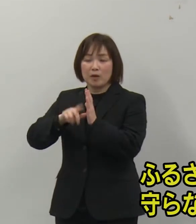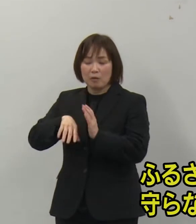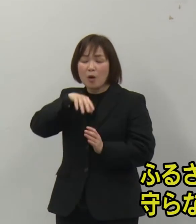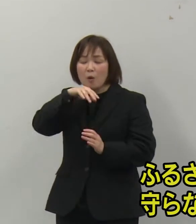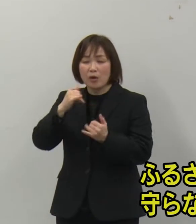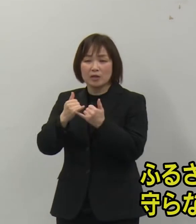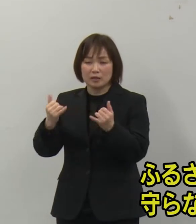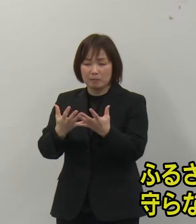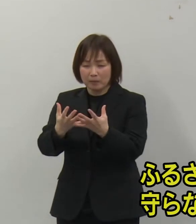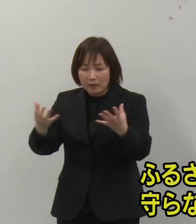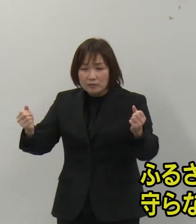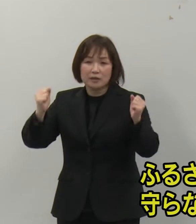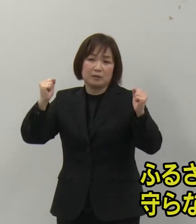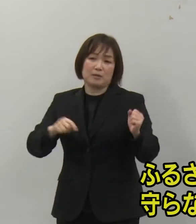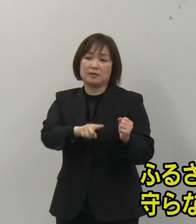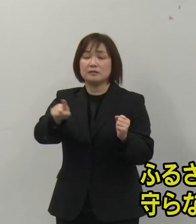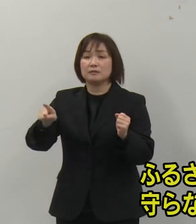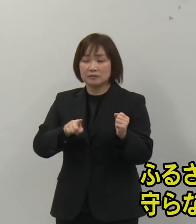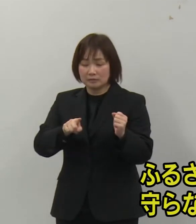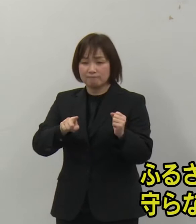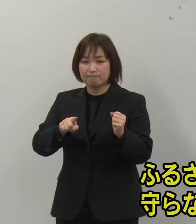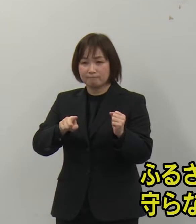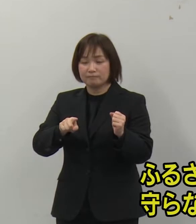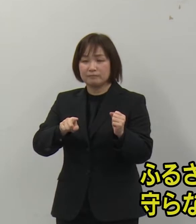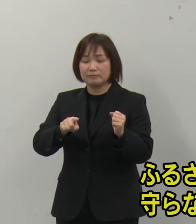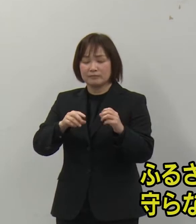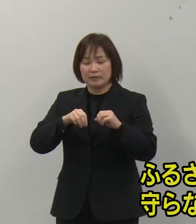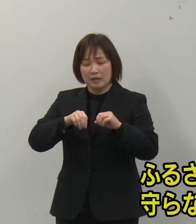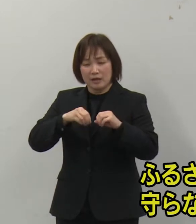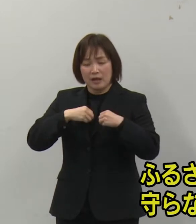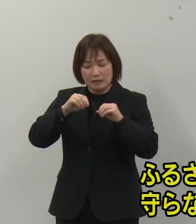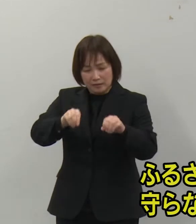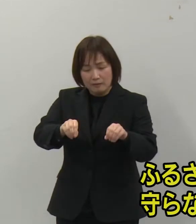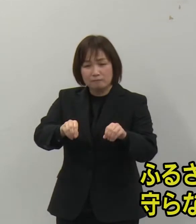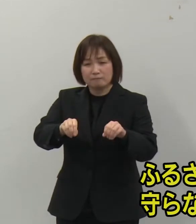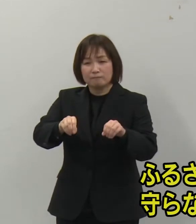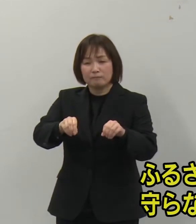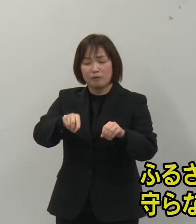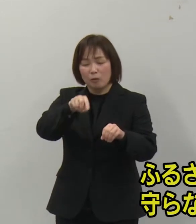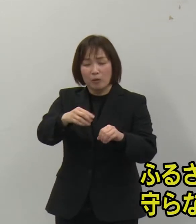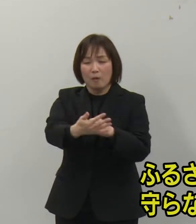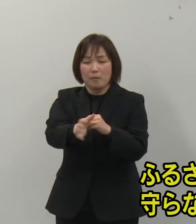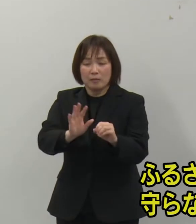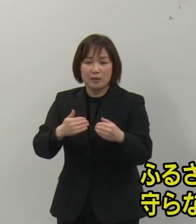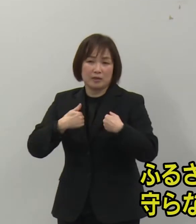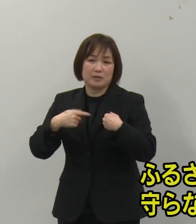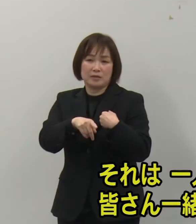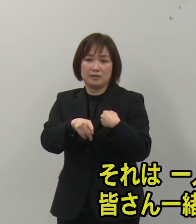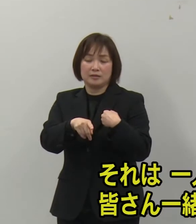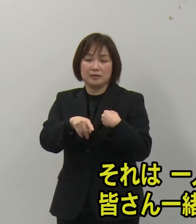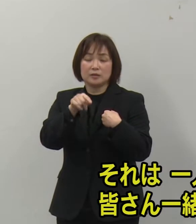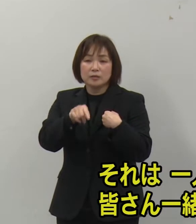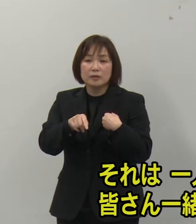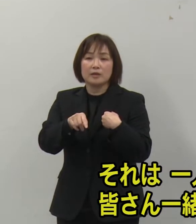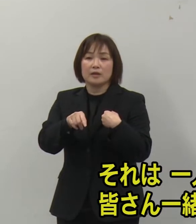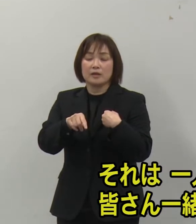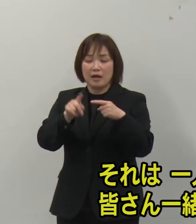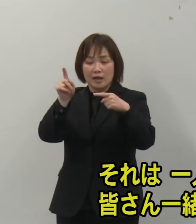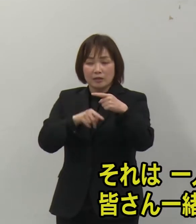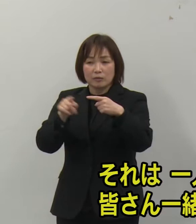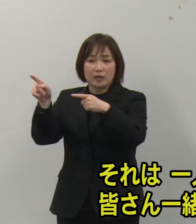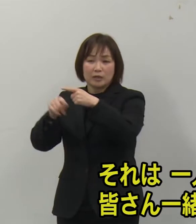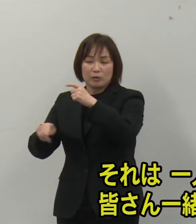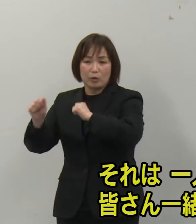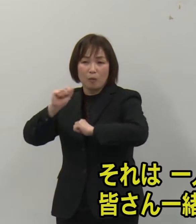の方がたくさんおります。リスクの高い高齢者を守っていかなきゃなりません。それは一人一人